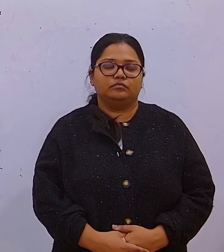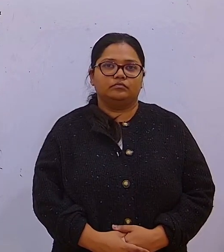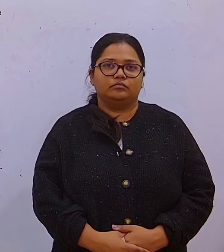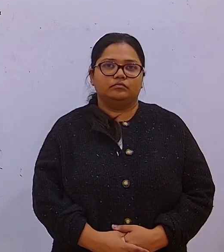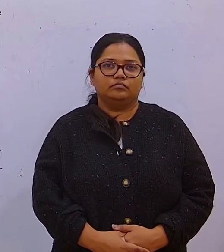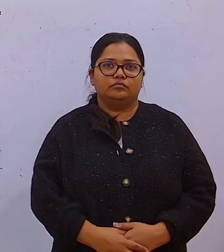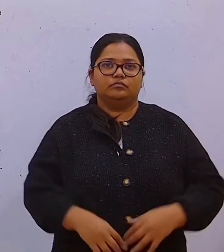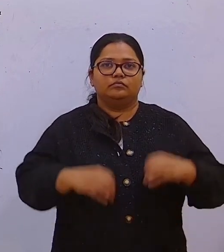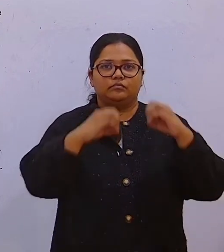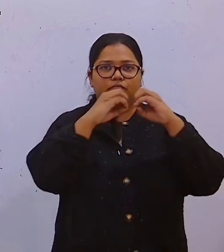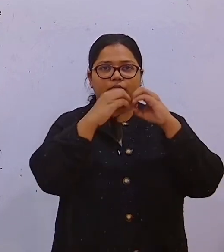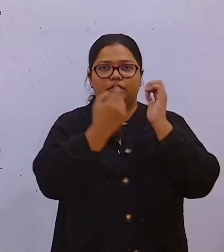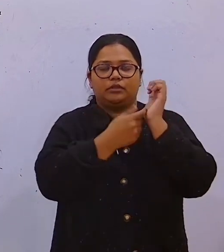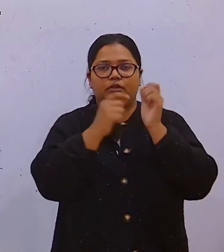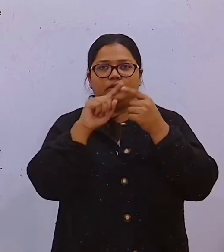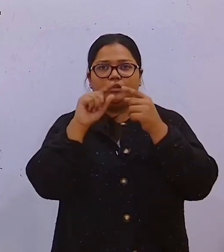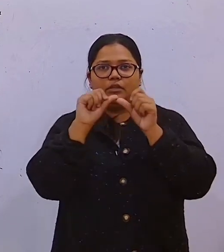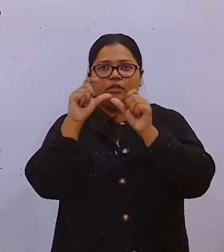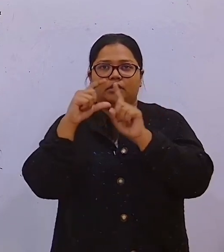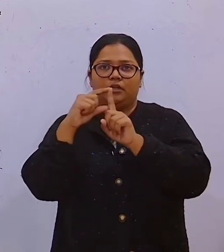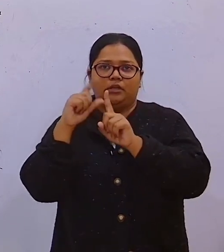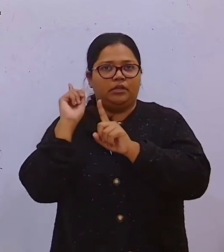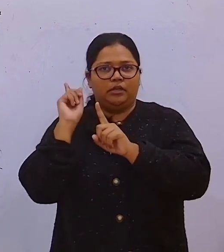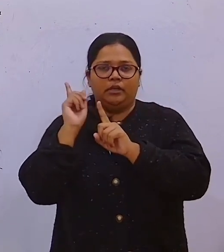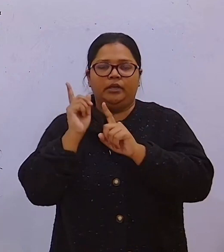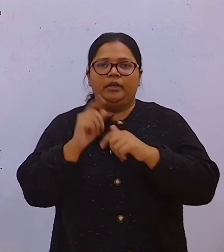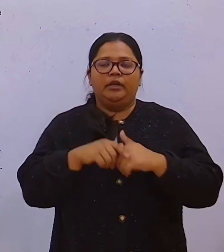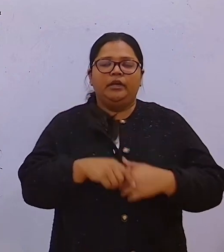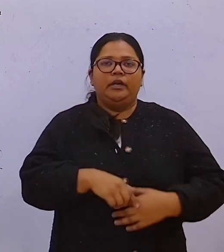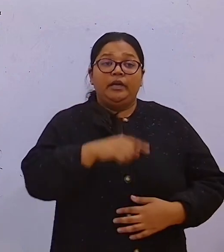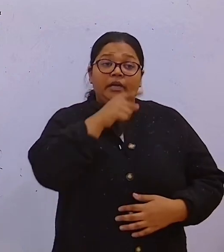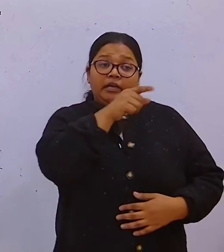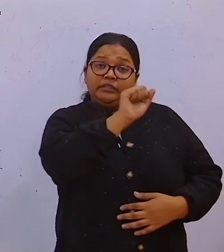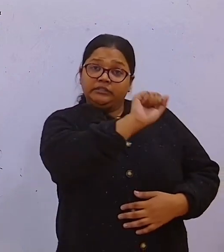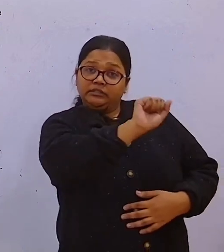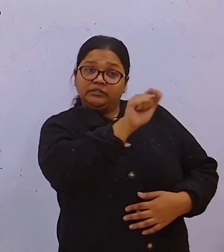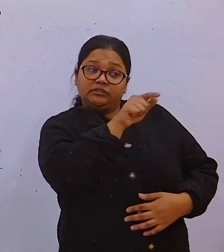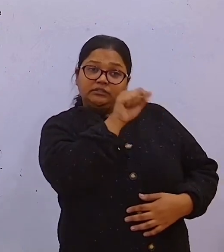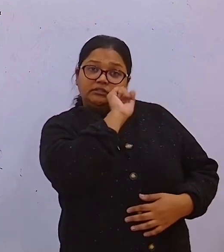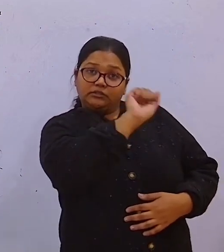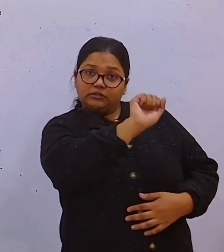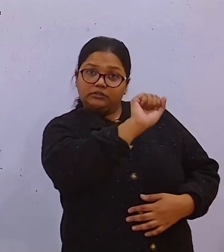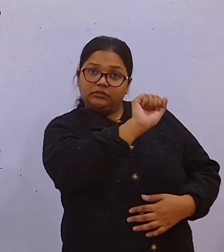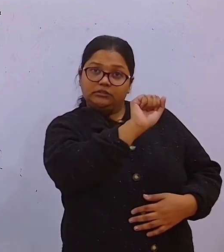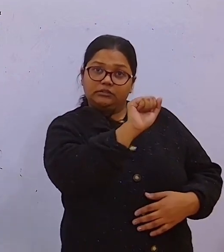BREAD ब्रेड ही गॉट 2 ब्रेड